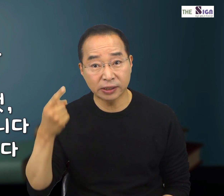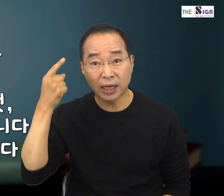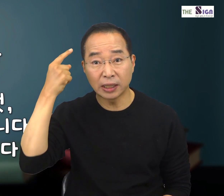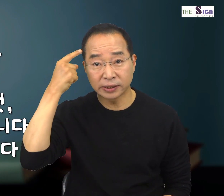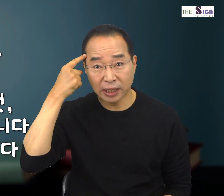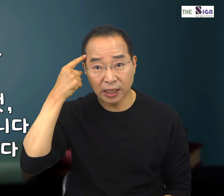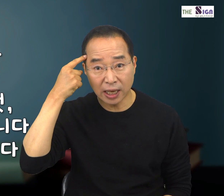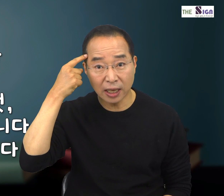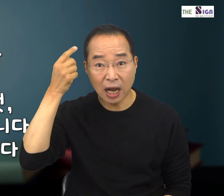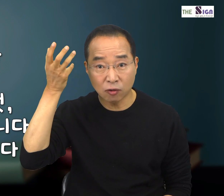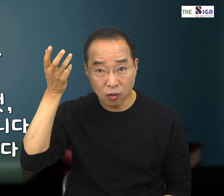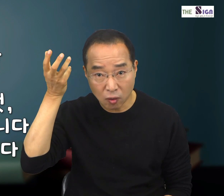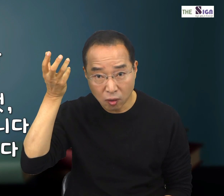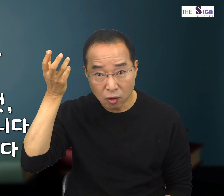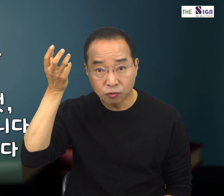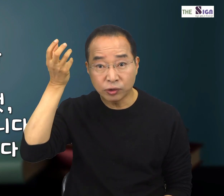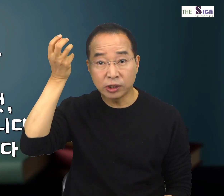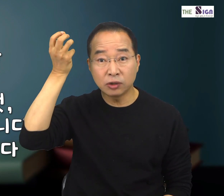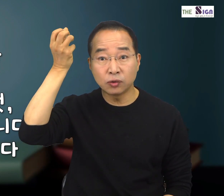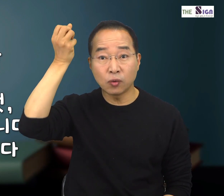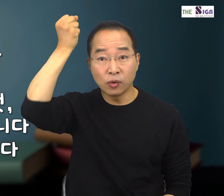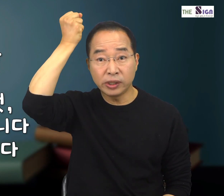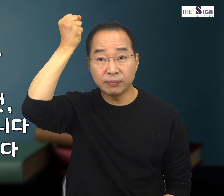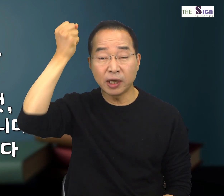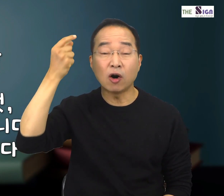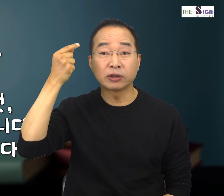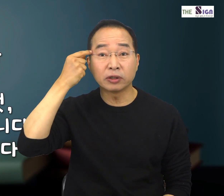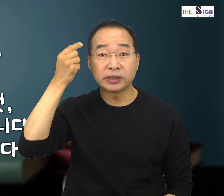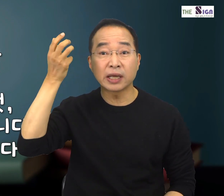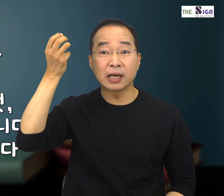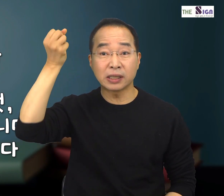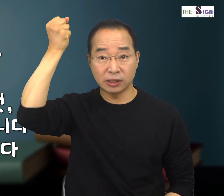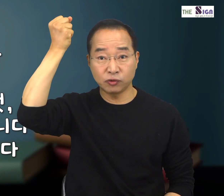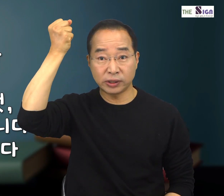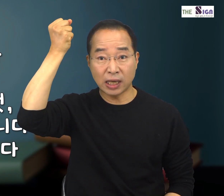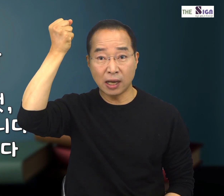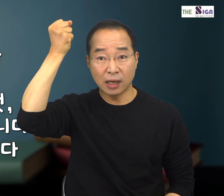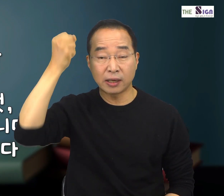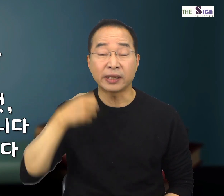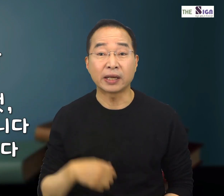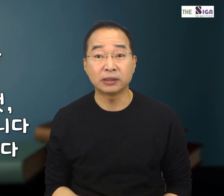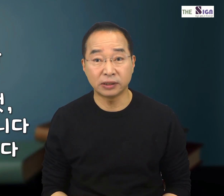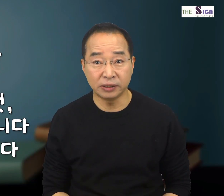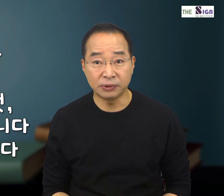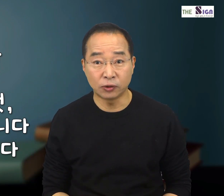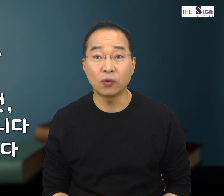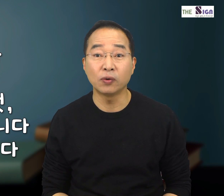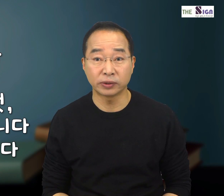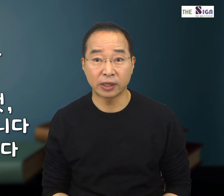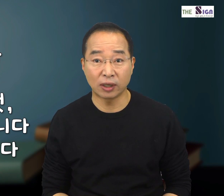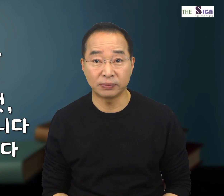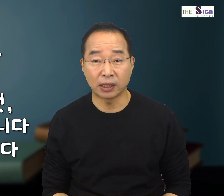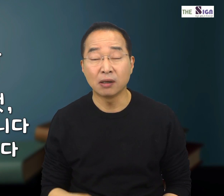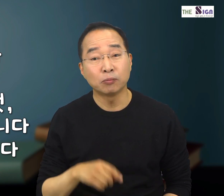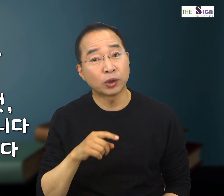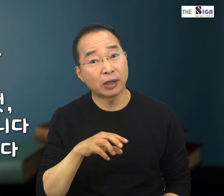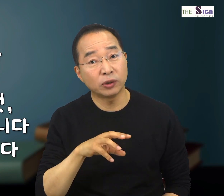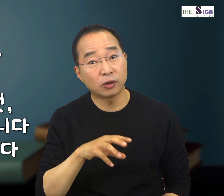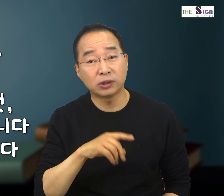가지다, 생각하고 위로 올리며 어떤 생각을 가지고 있다 라는 의미로 사용합니다. 때로는 이걸 이제